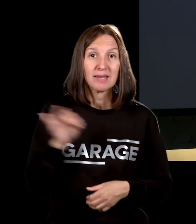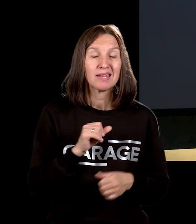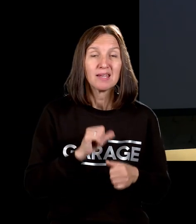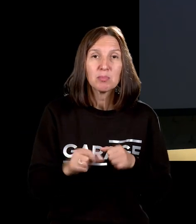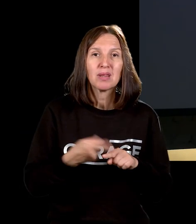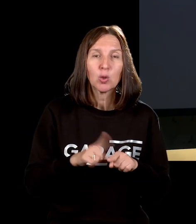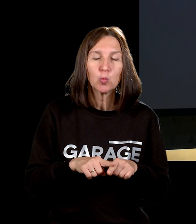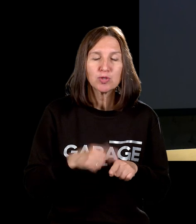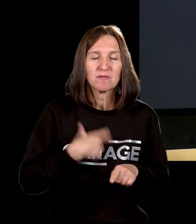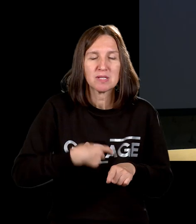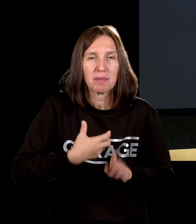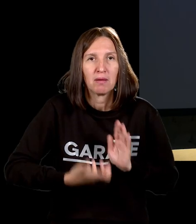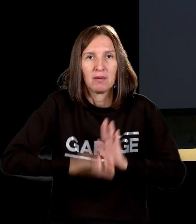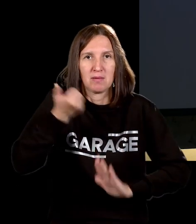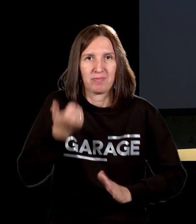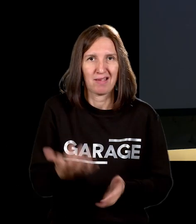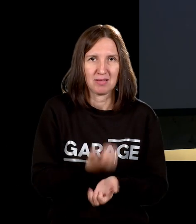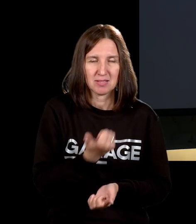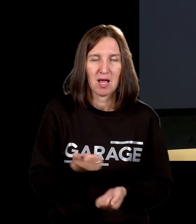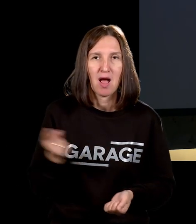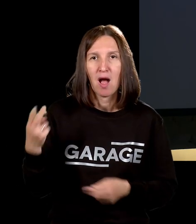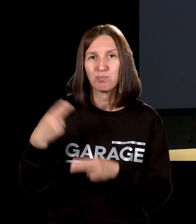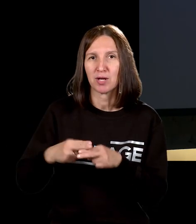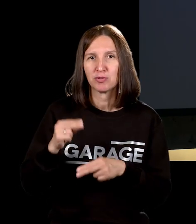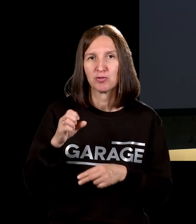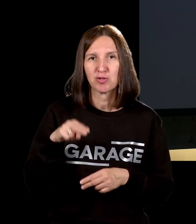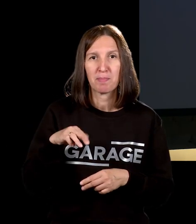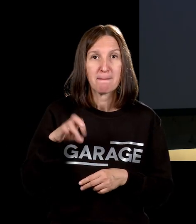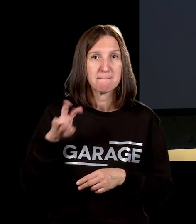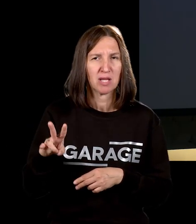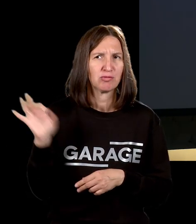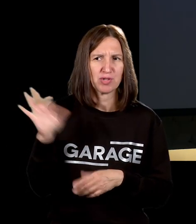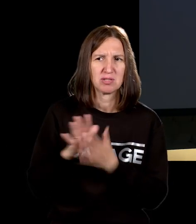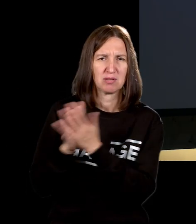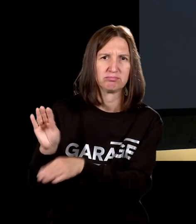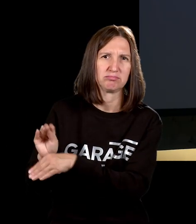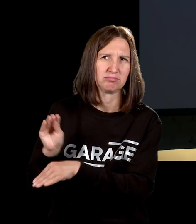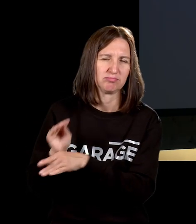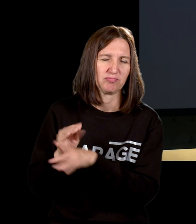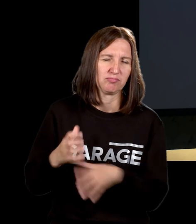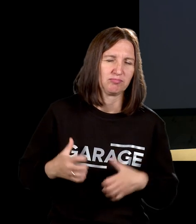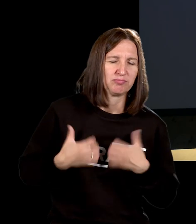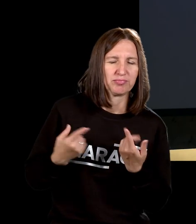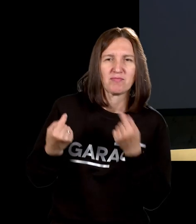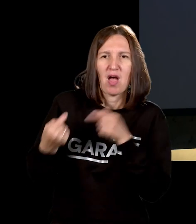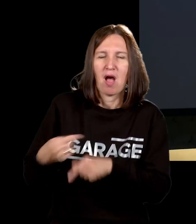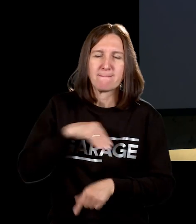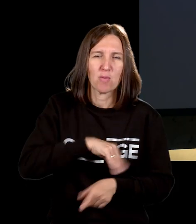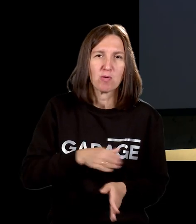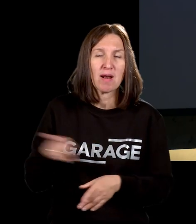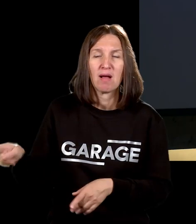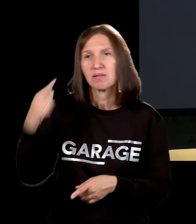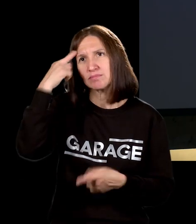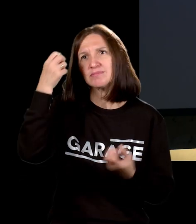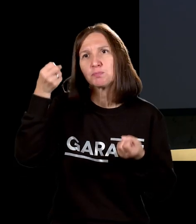нужно вызвать в себе. Братьев Чепменов очень часто обвиняют в мракобесии, аморальности и так далее. То есть они как бы